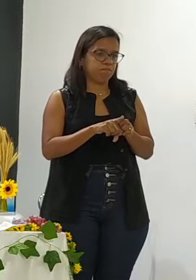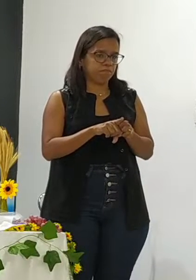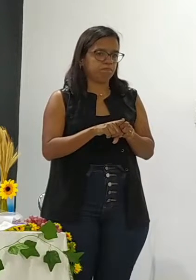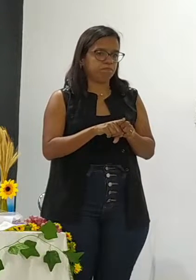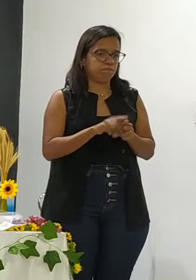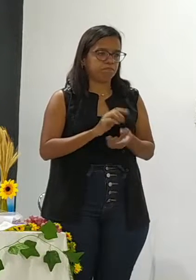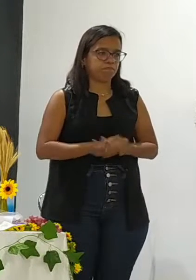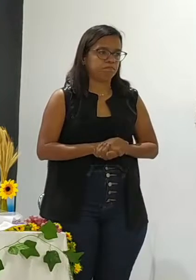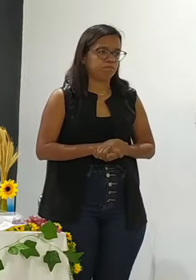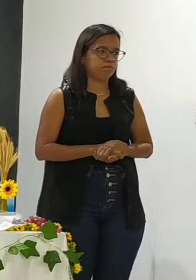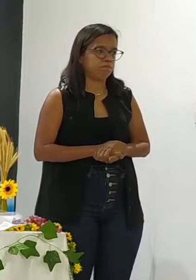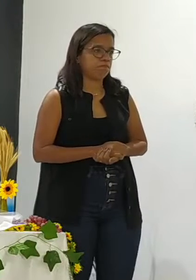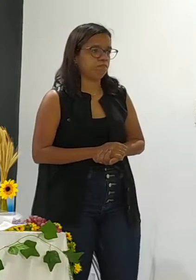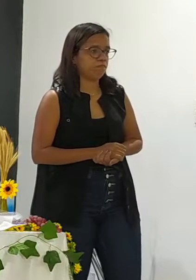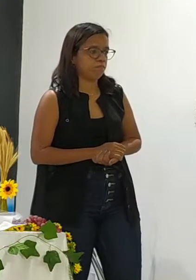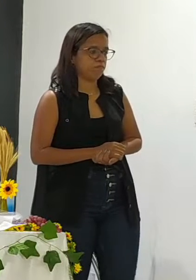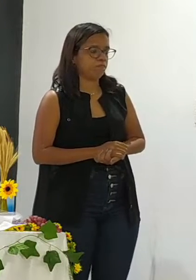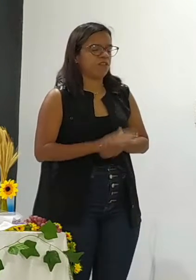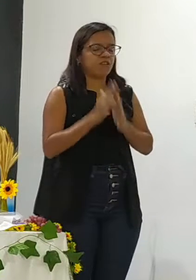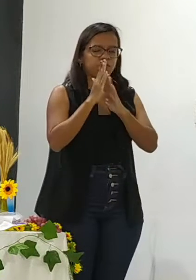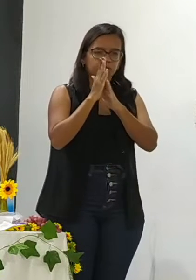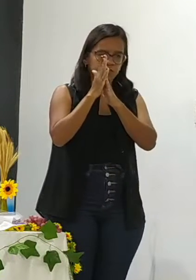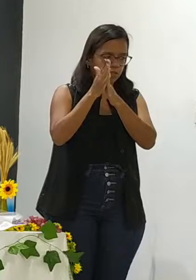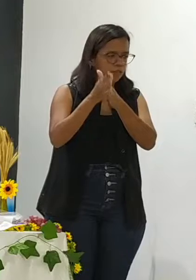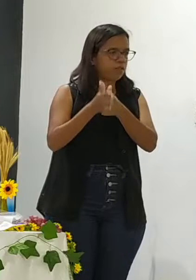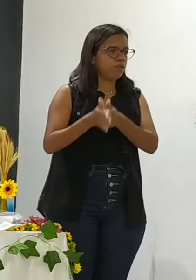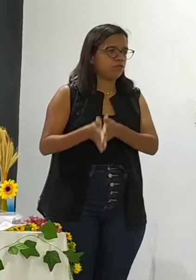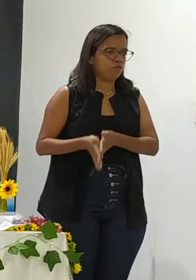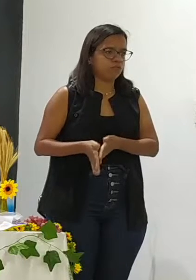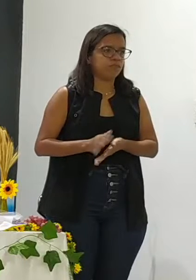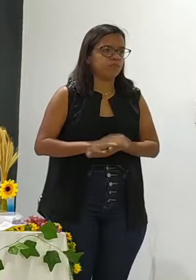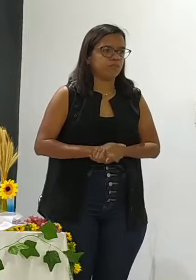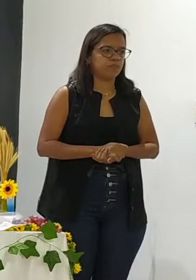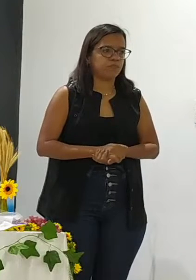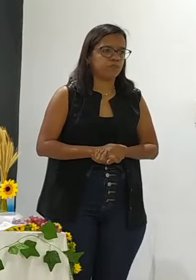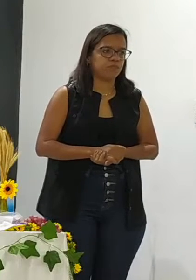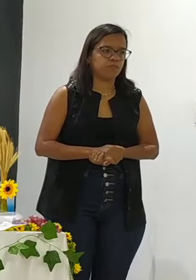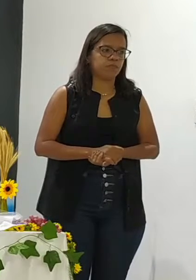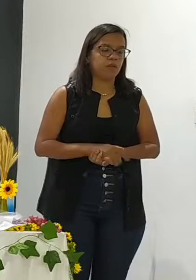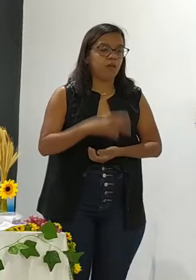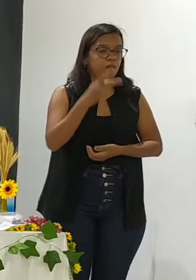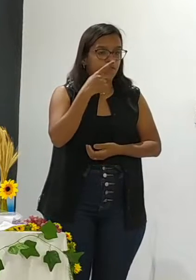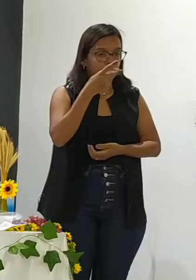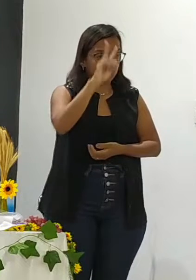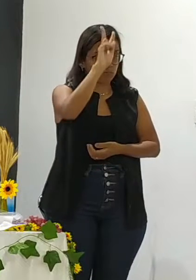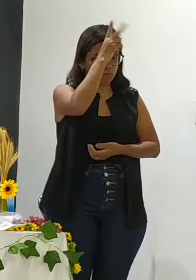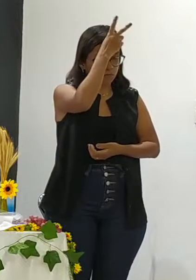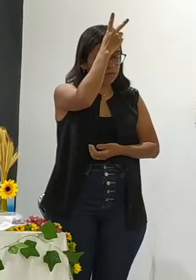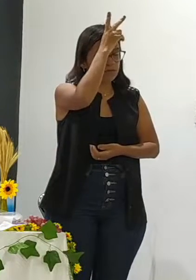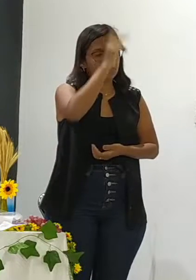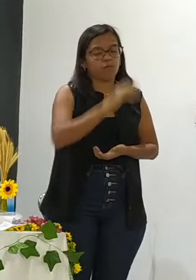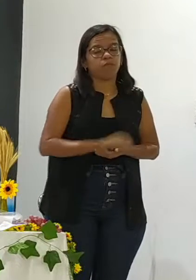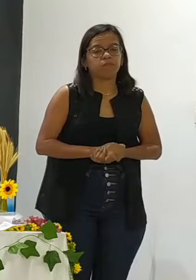aleluia. Que fidelidade. Isso aqui fala sobre conversão.